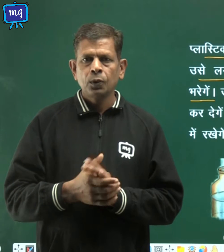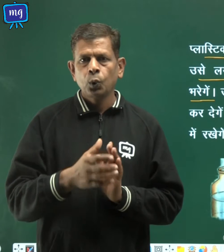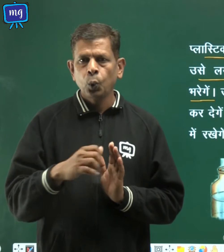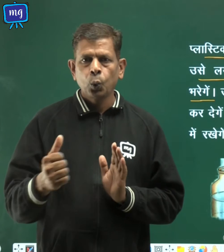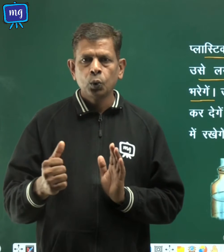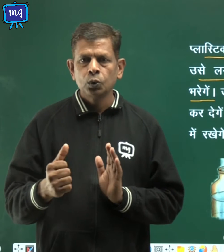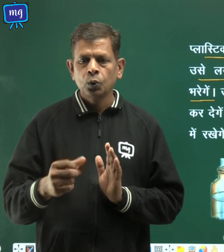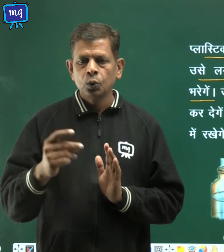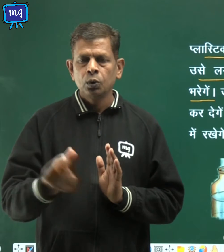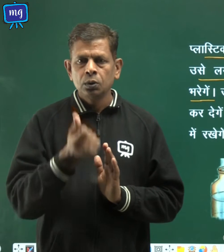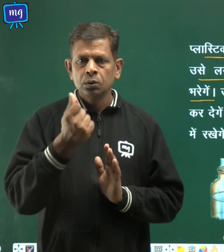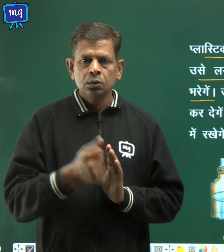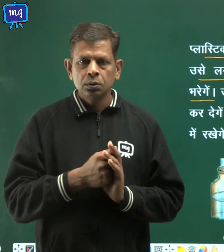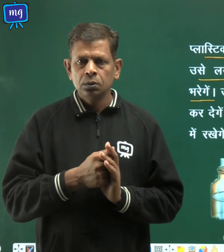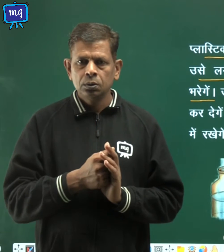उसको तत्काल